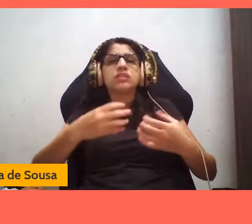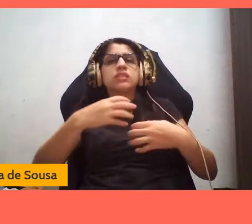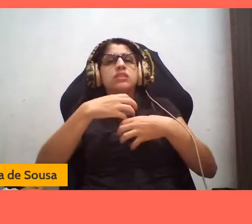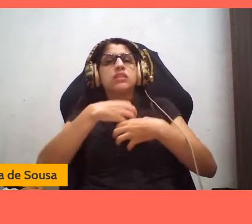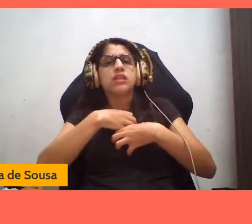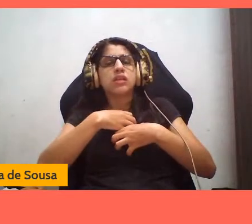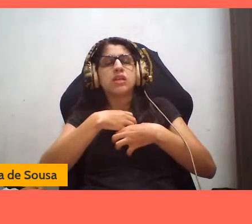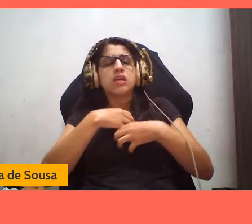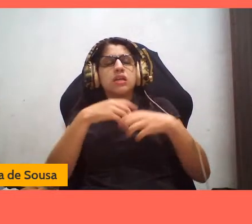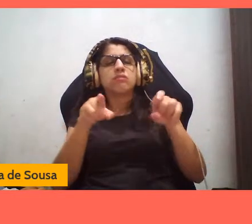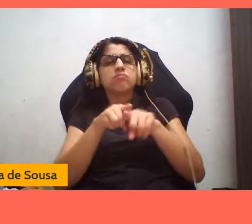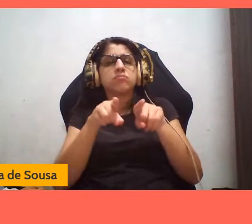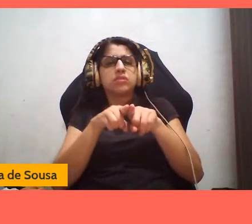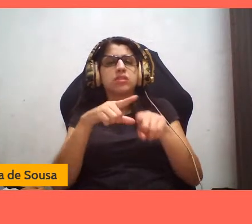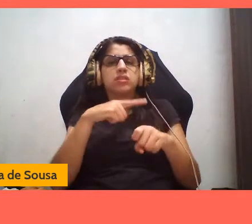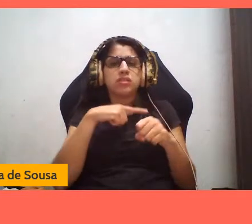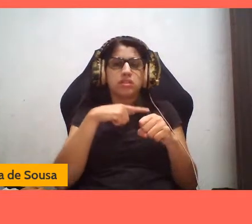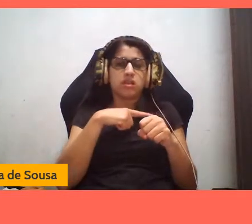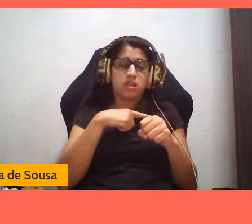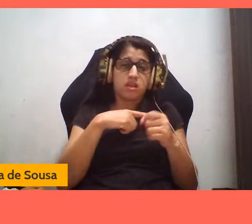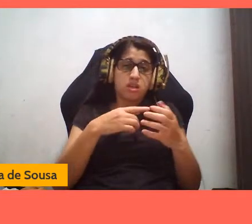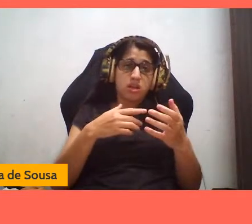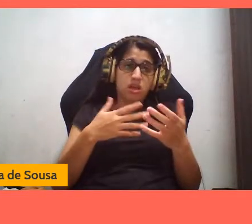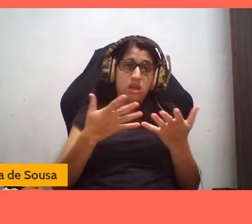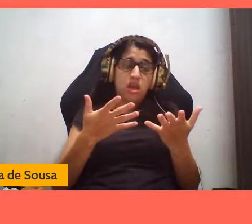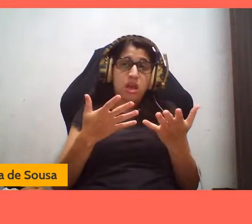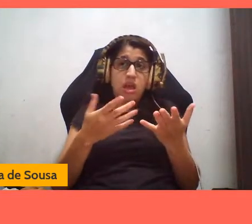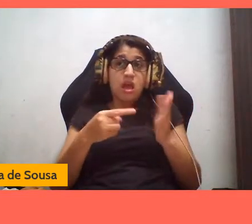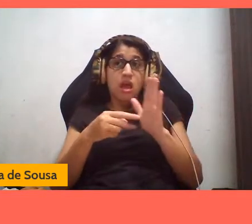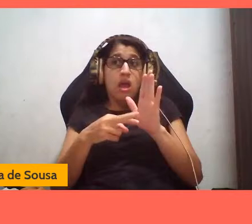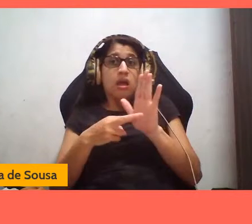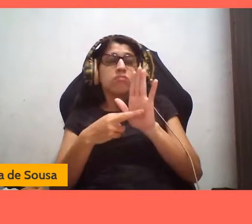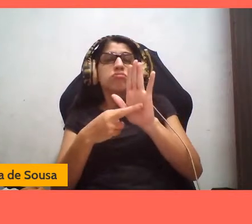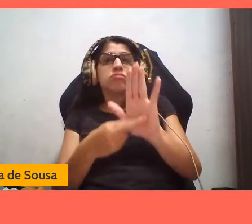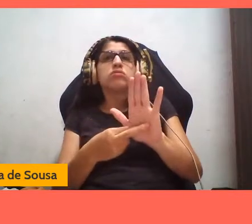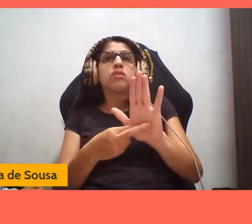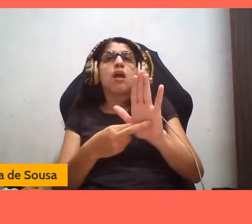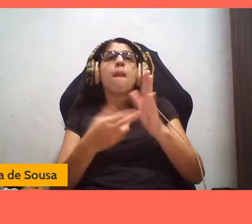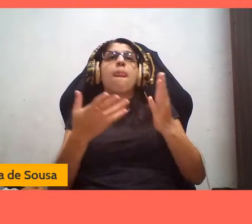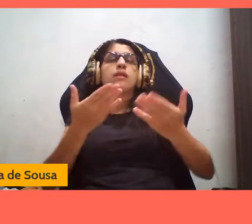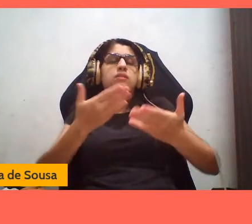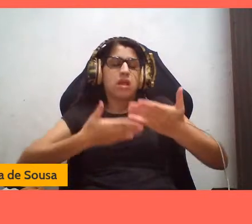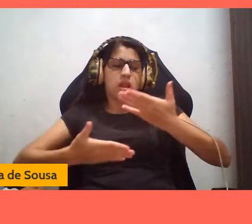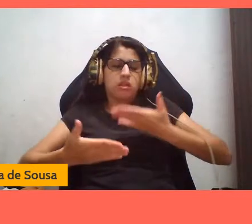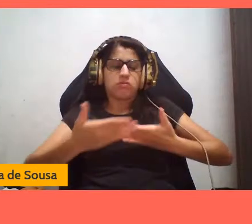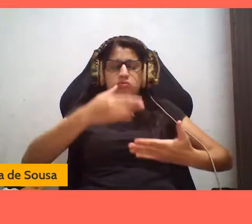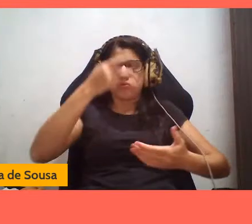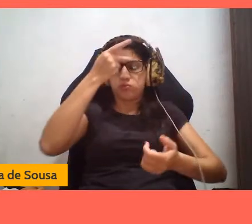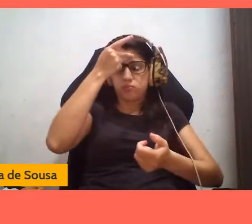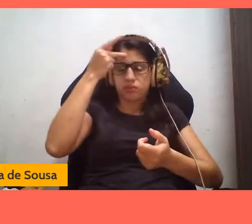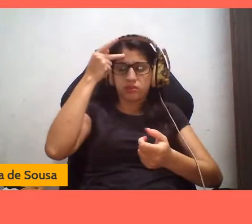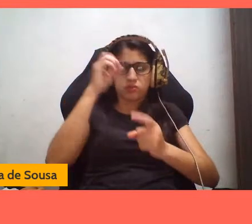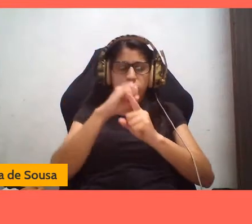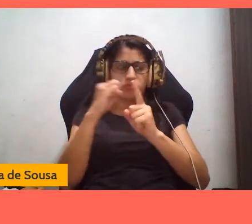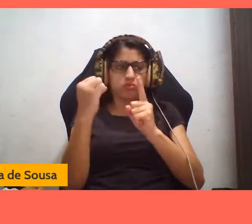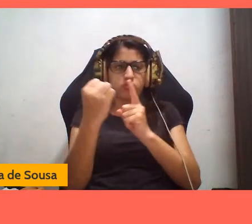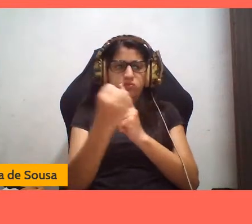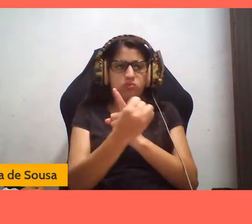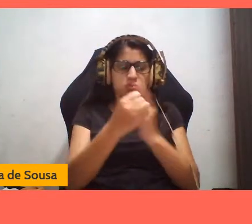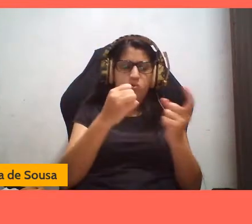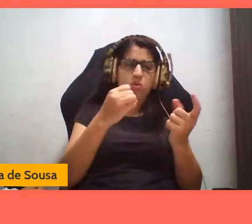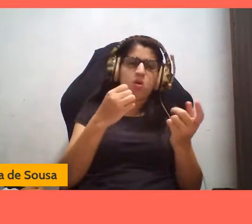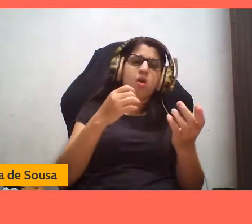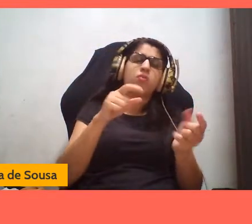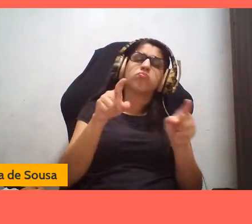influencia fortemente as nossas relações pessoais, a nossa relação com a